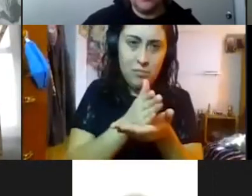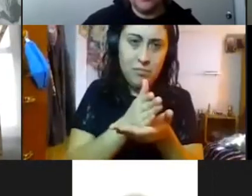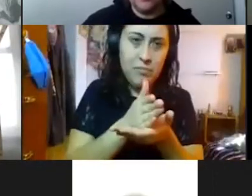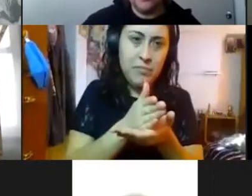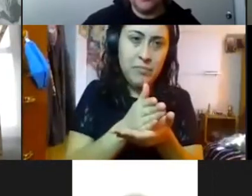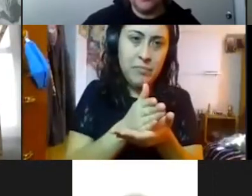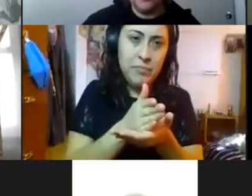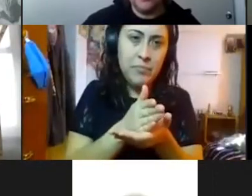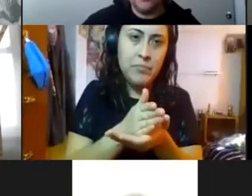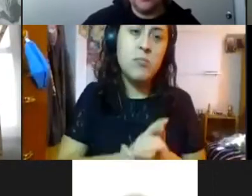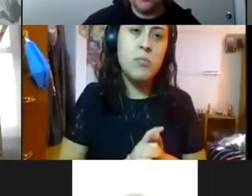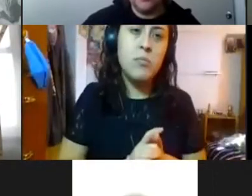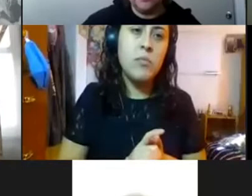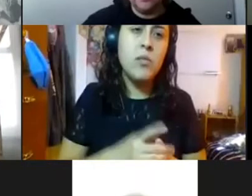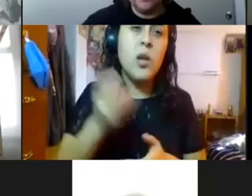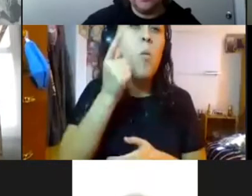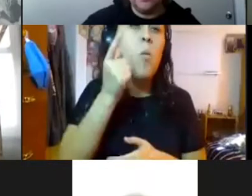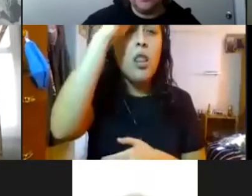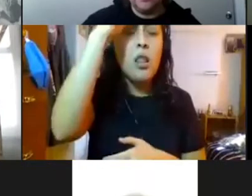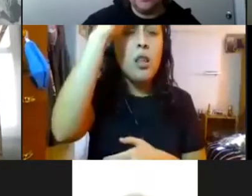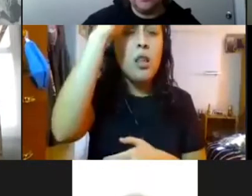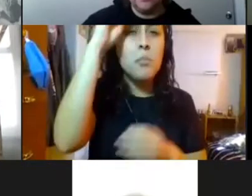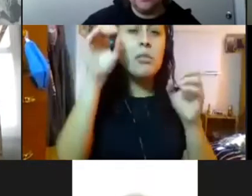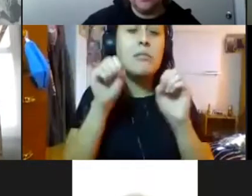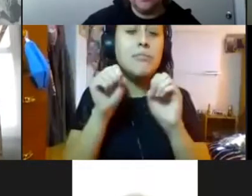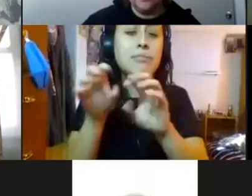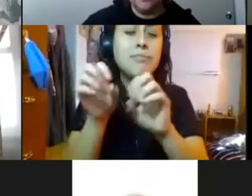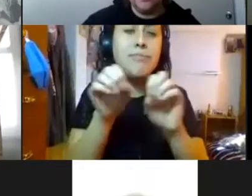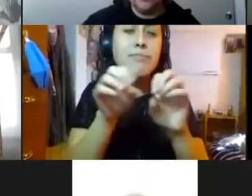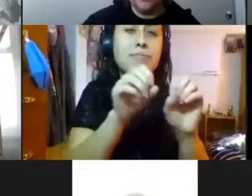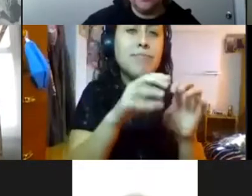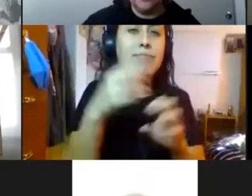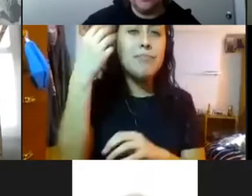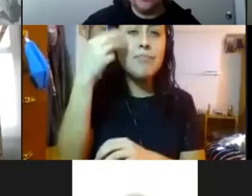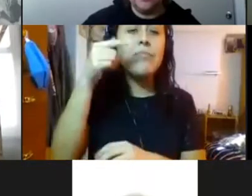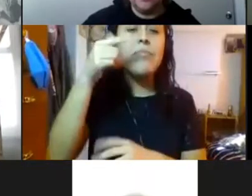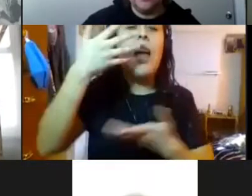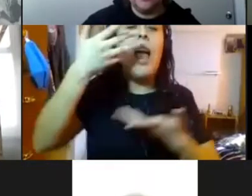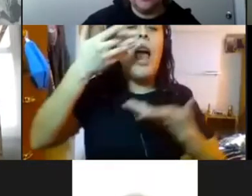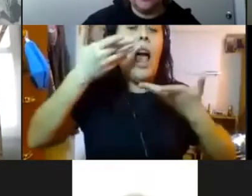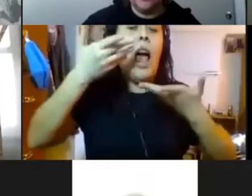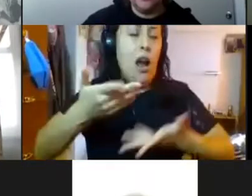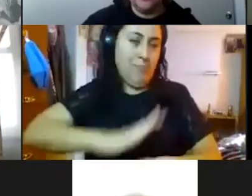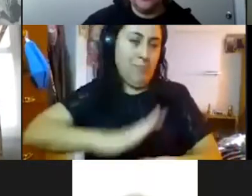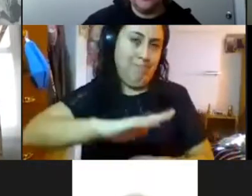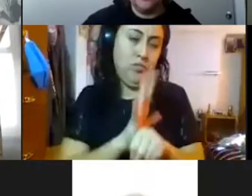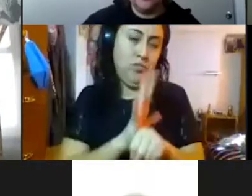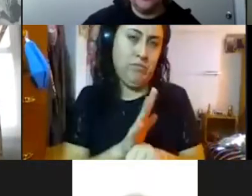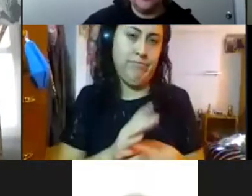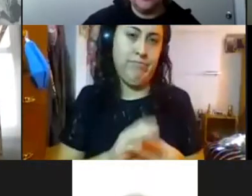las experiencias de aprendizaje construidas durante este contexto de pandemia?